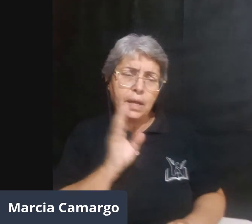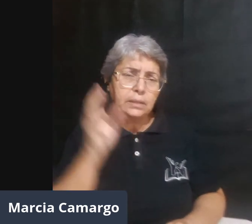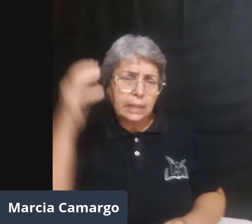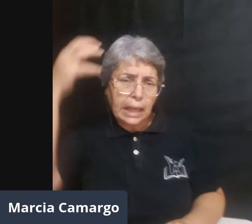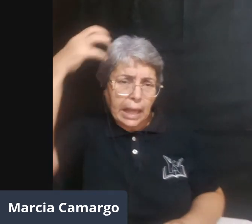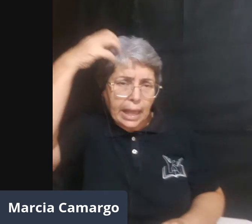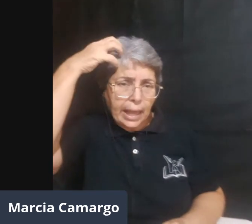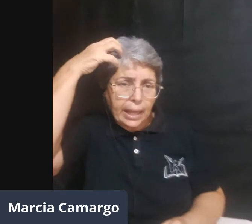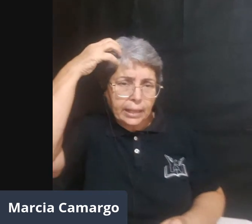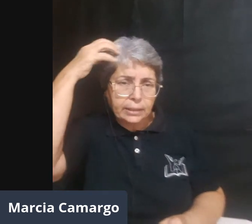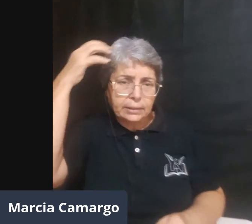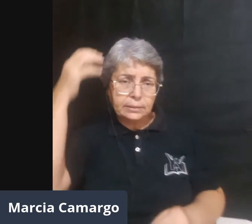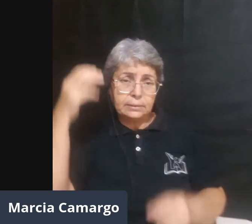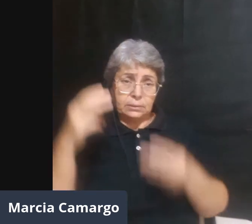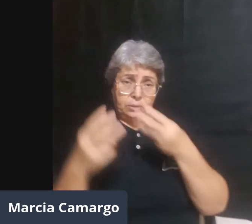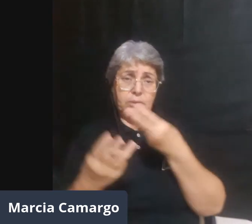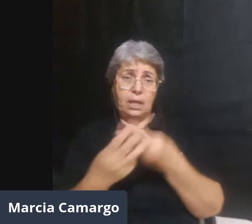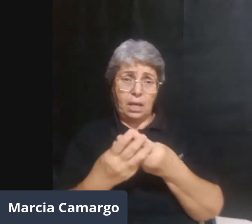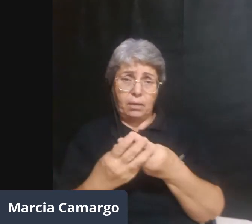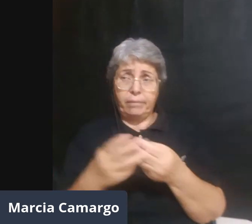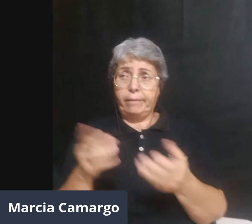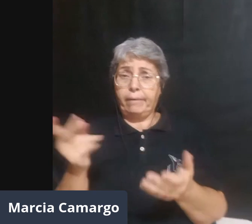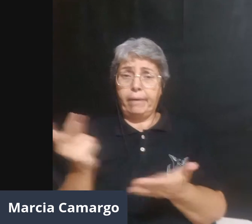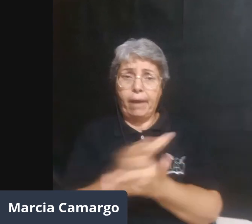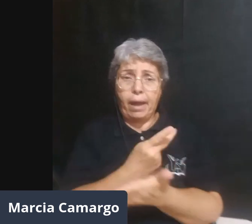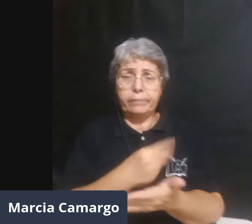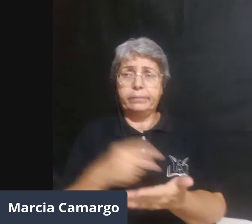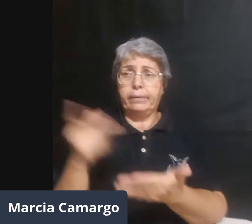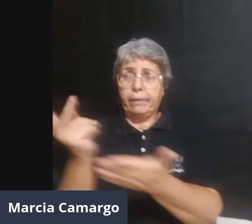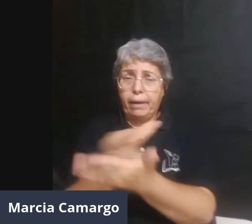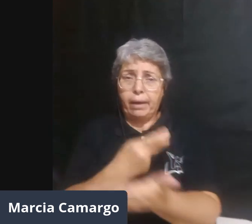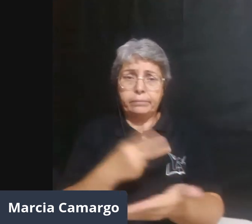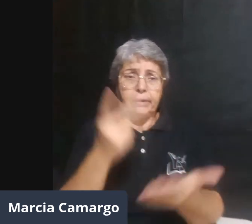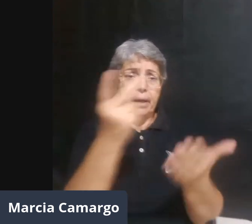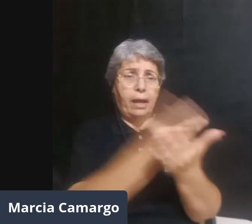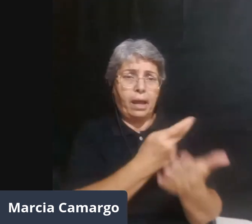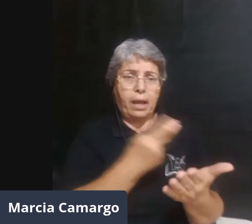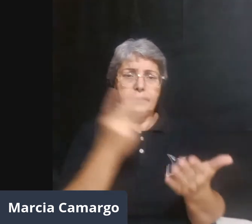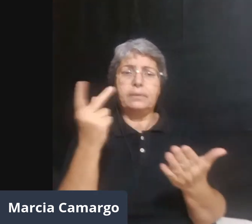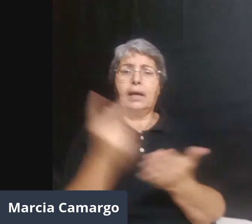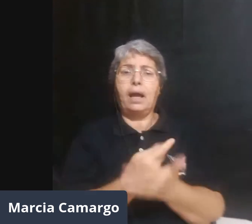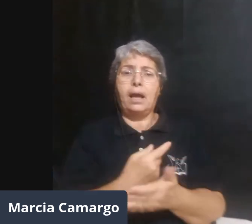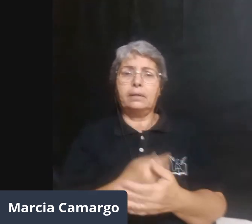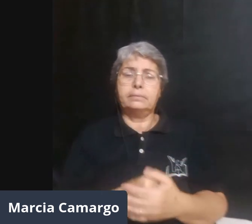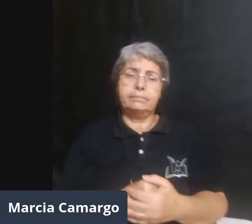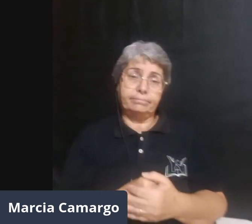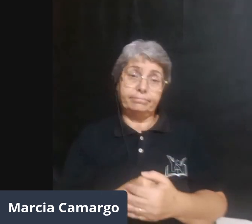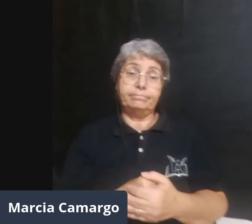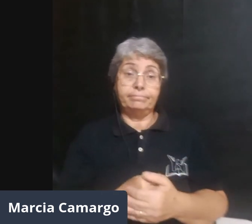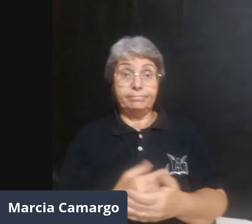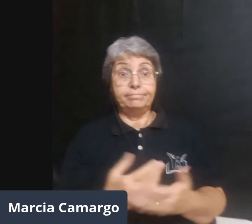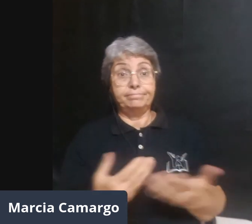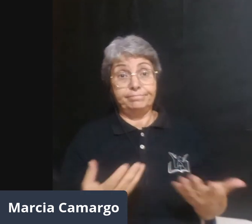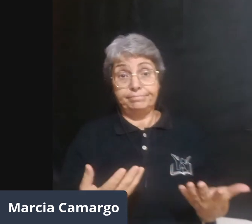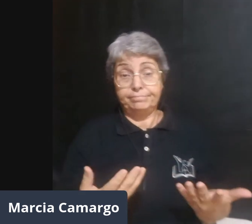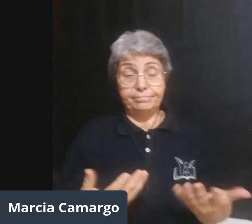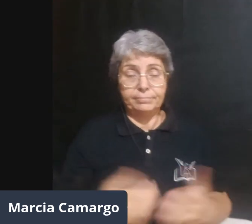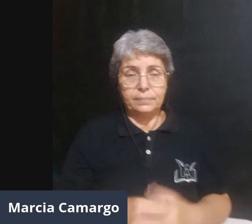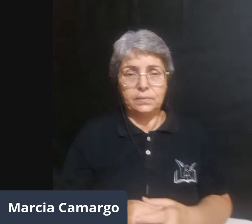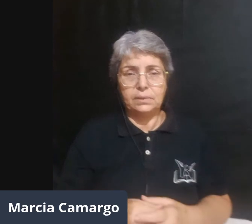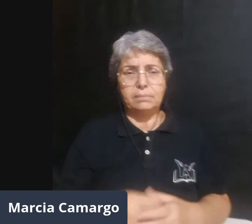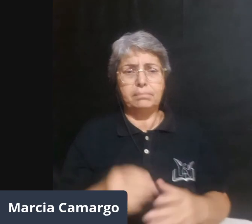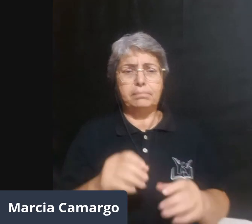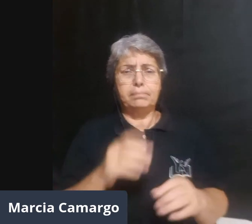erradas, sem, contudo, excluí-los de sua herança, antes de chegarem ao nível insuportável